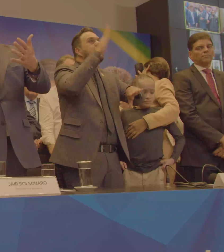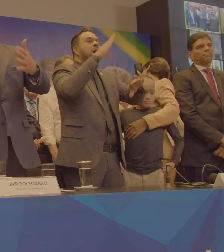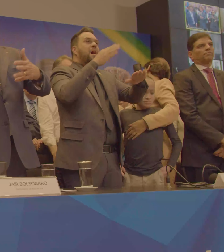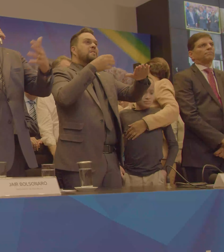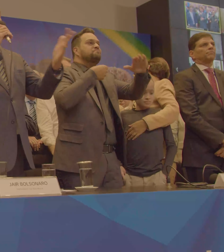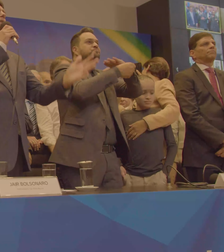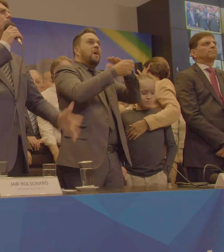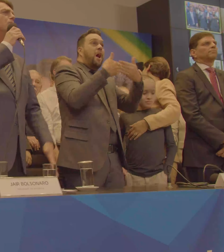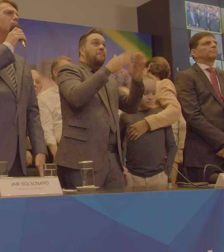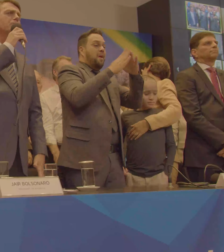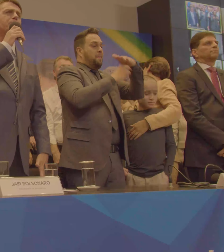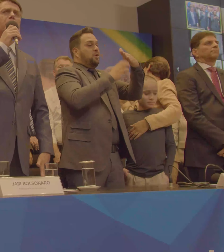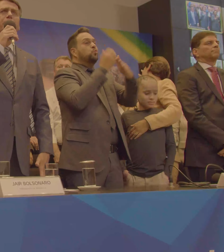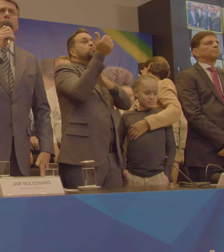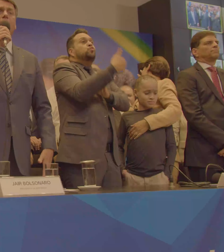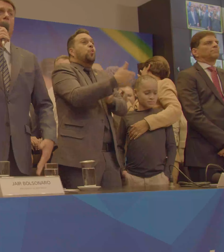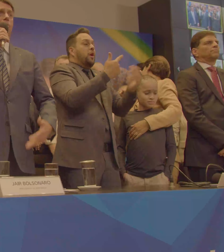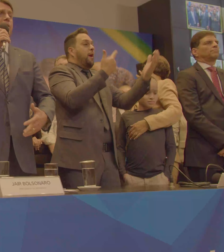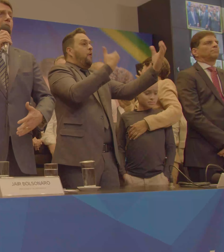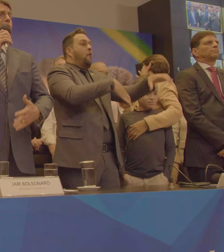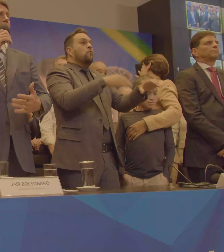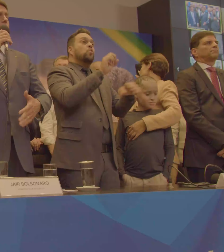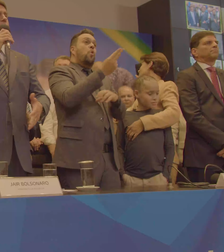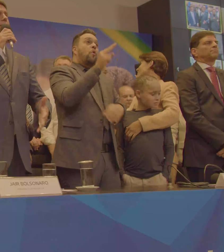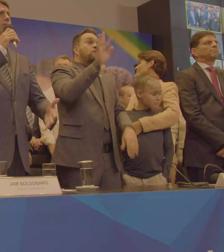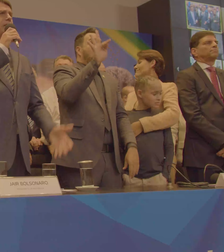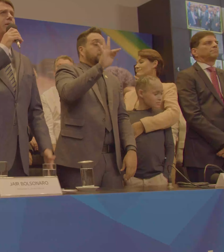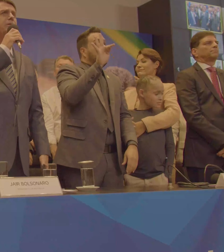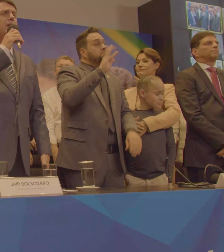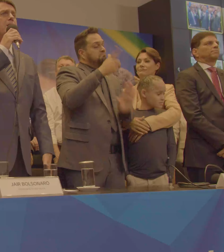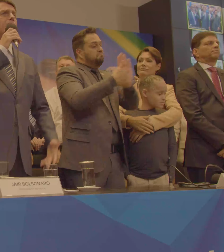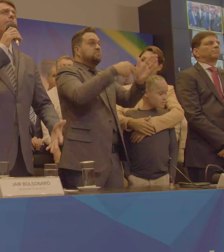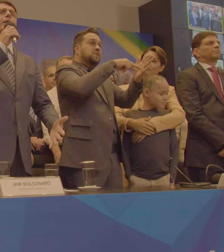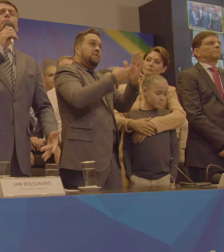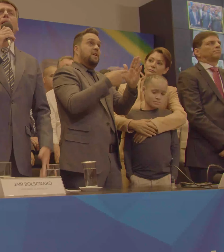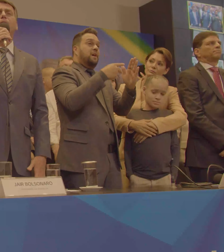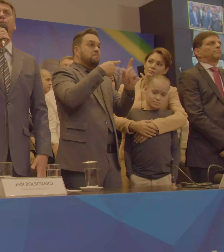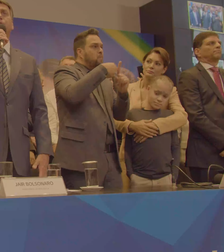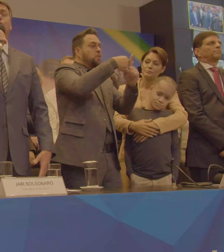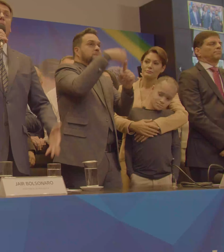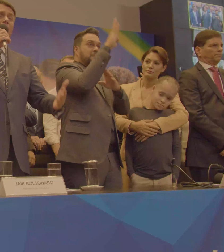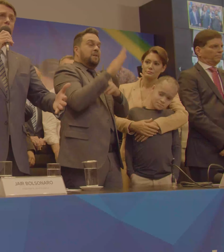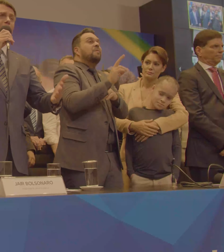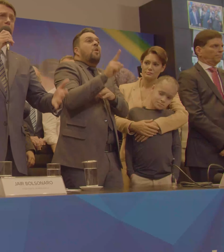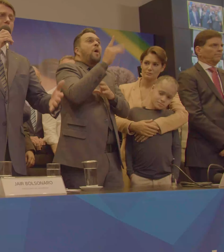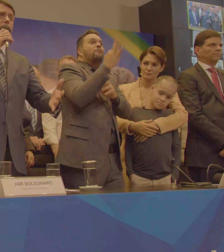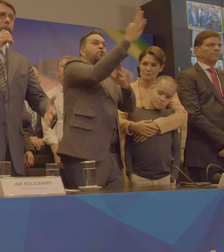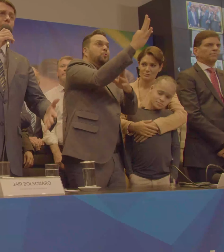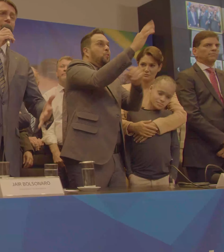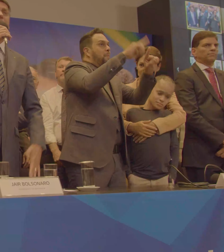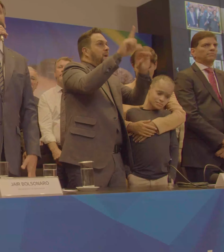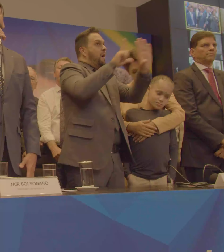uma faculdade e enfrentar um concurso público. É um sinal que o Brasil está dando certo. Não é mais o Brasil do futuro, é o